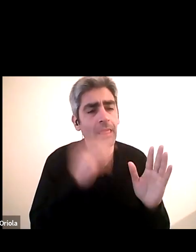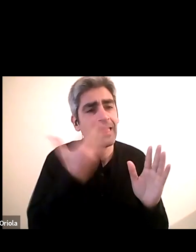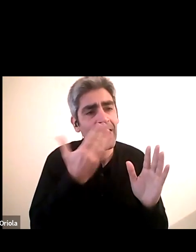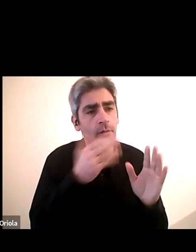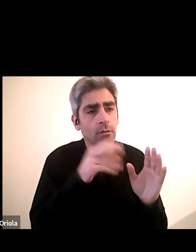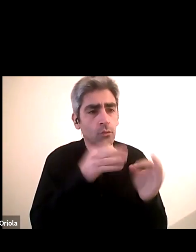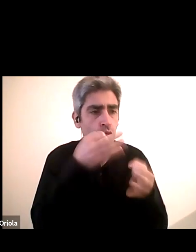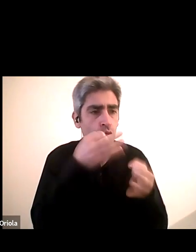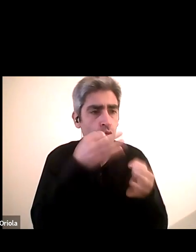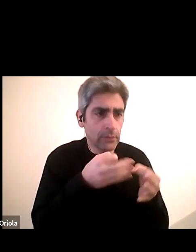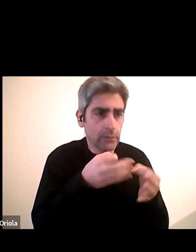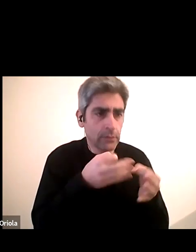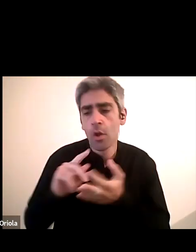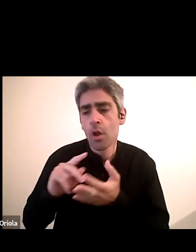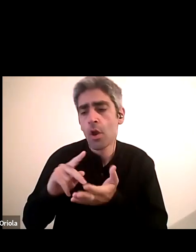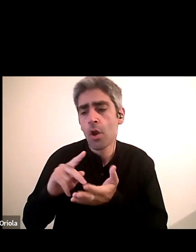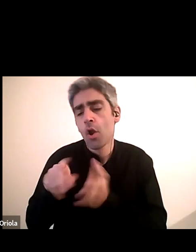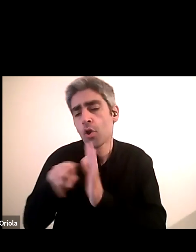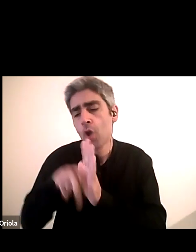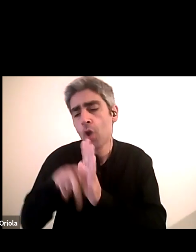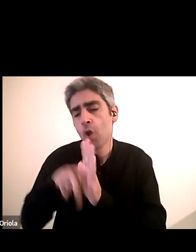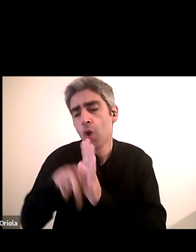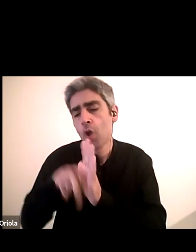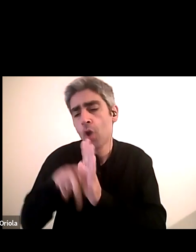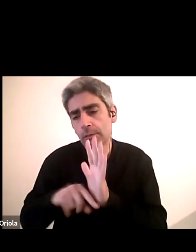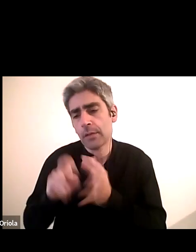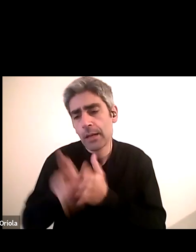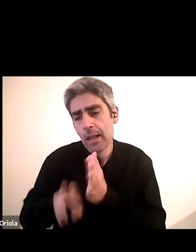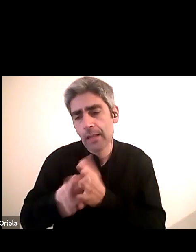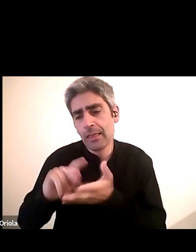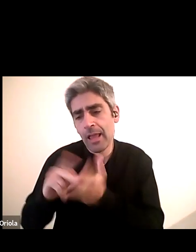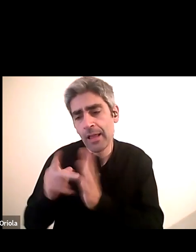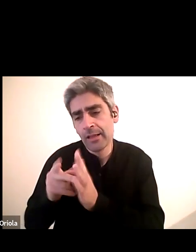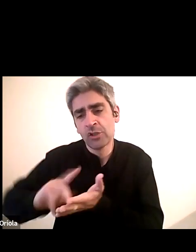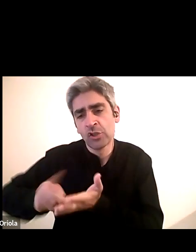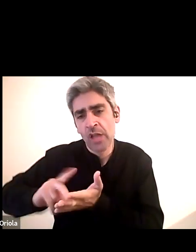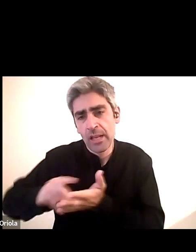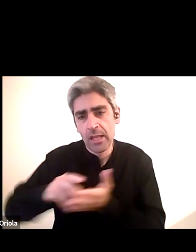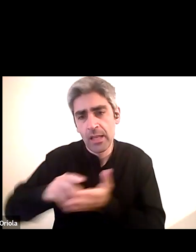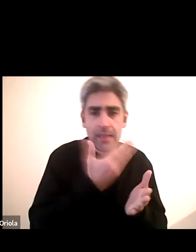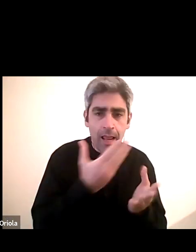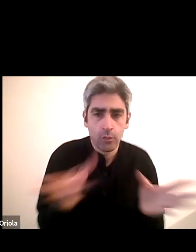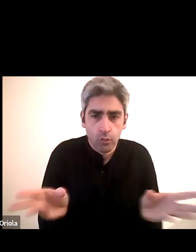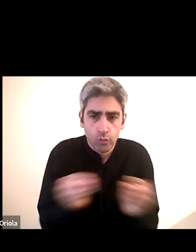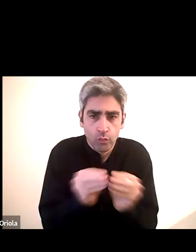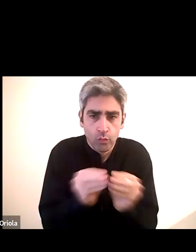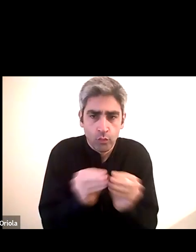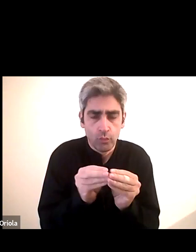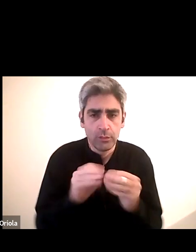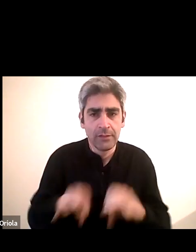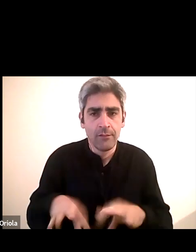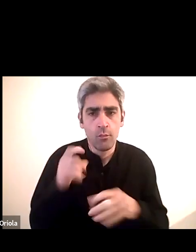com as normas técnicas, a engenharia, criando uma área e desenvolvendo uma área que hoje